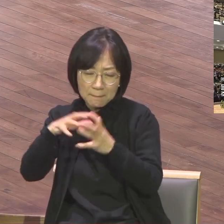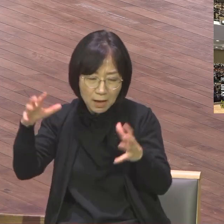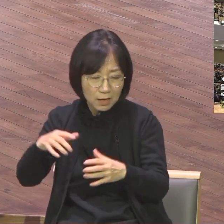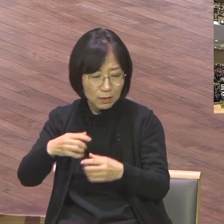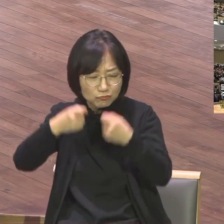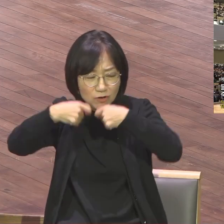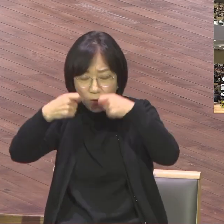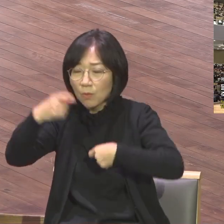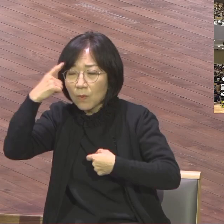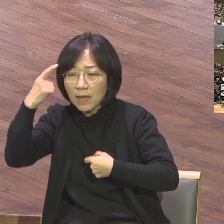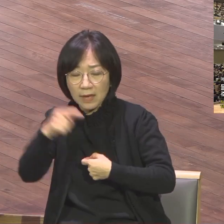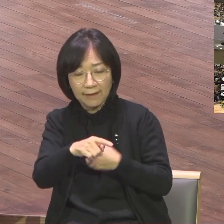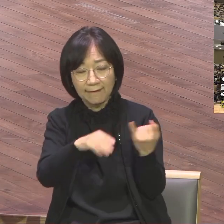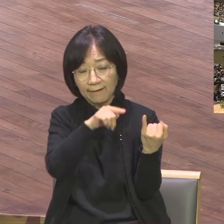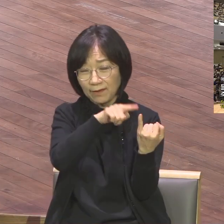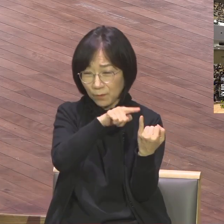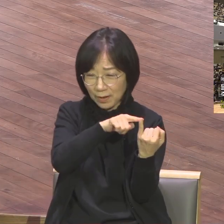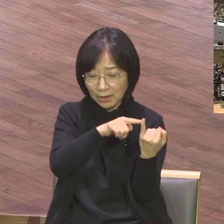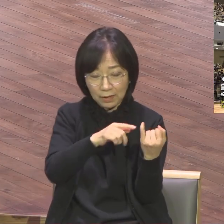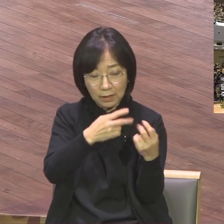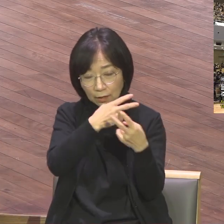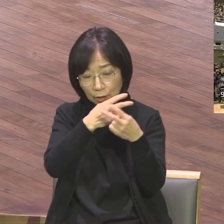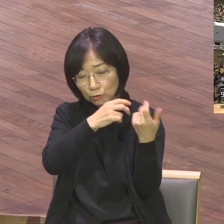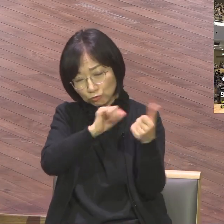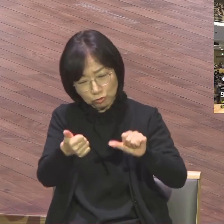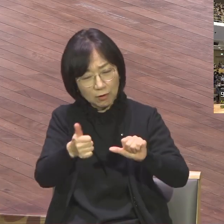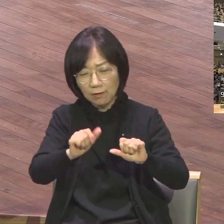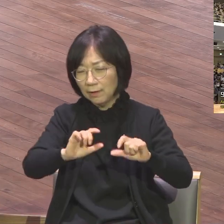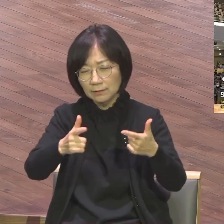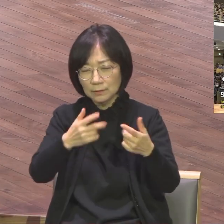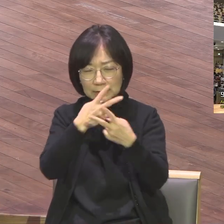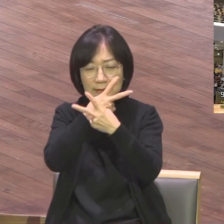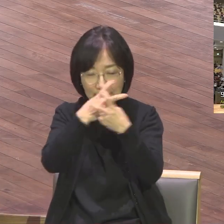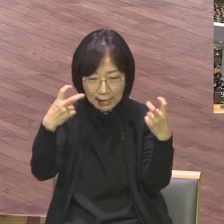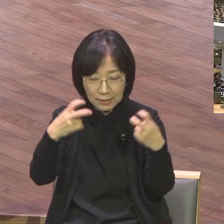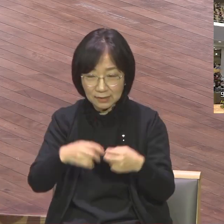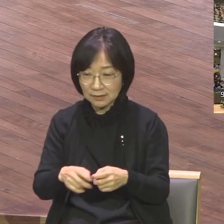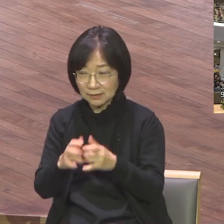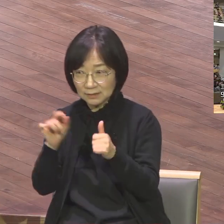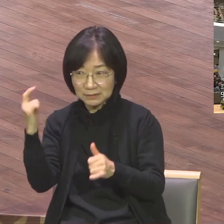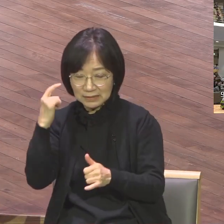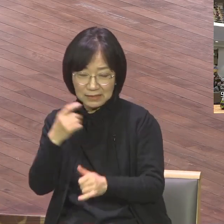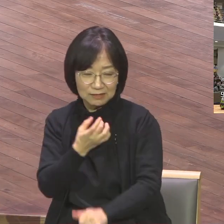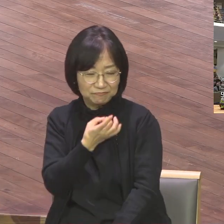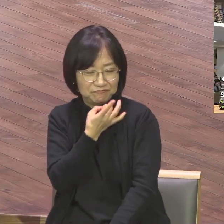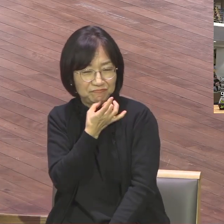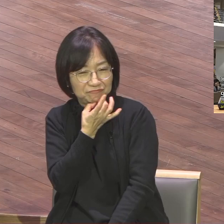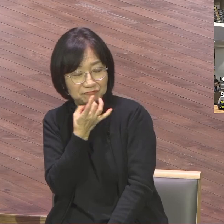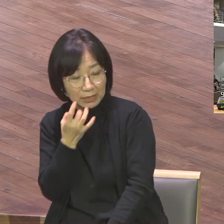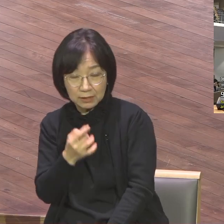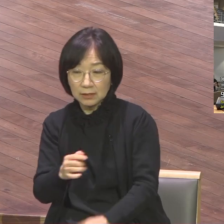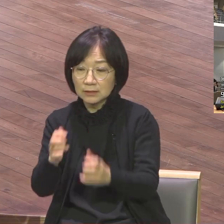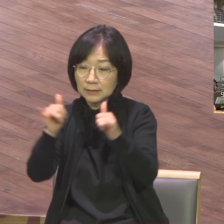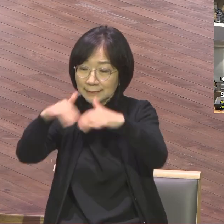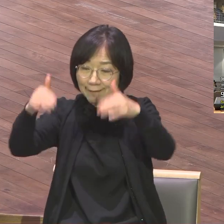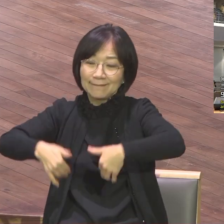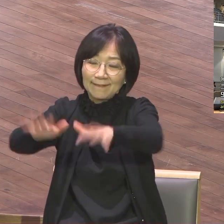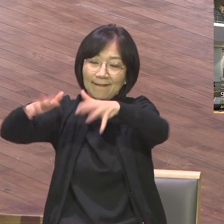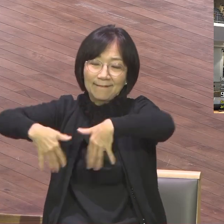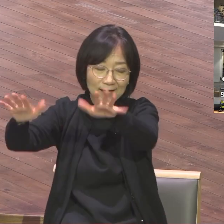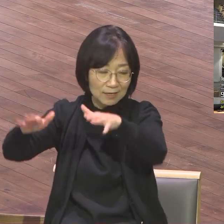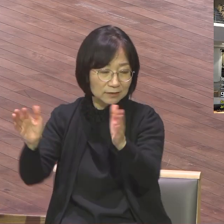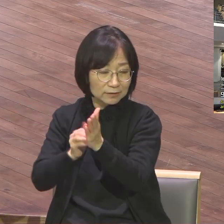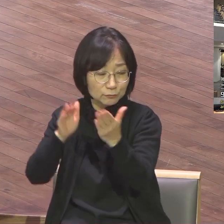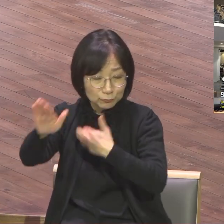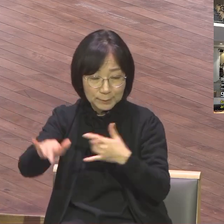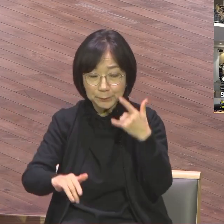우느냐? 이 아이가 죽은 것이 아니라 잔다 하시니 그들이 비웃더라. 예수께서 그들을 다 내보내신 후에